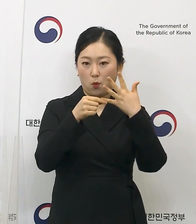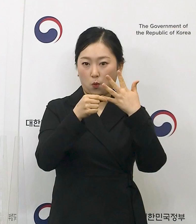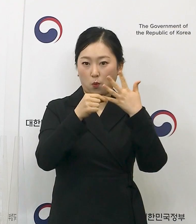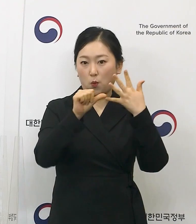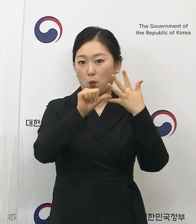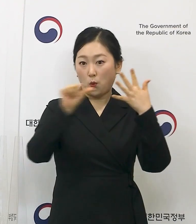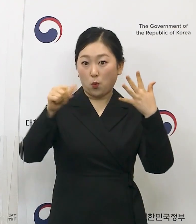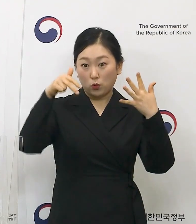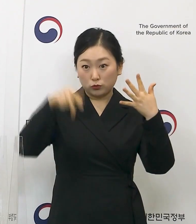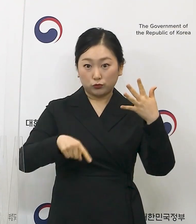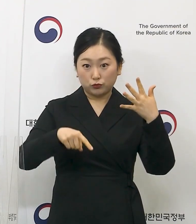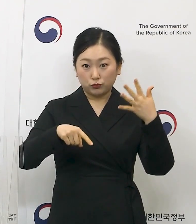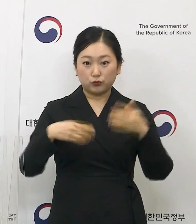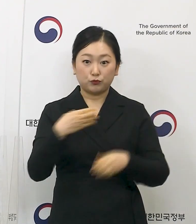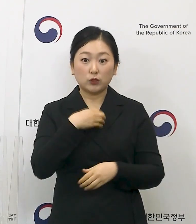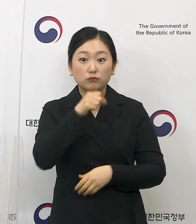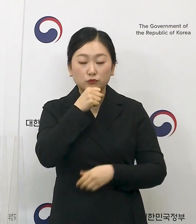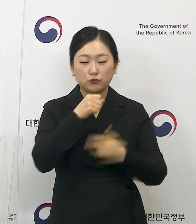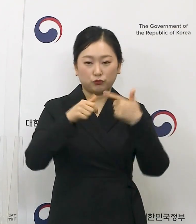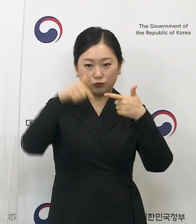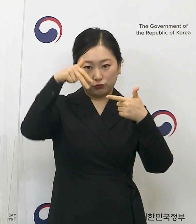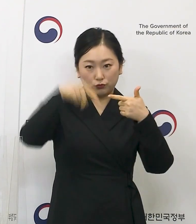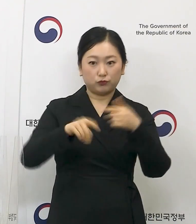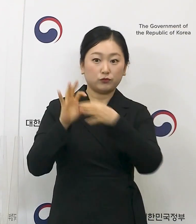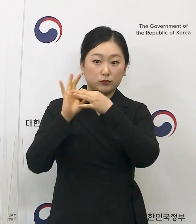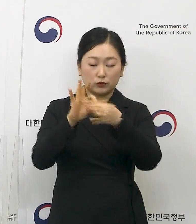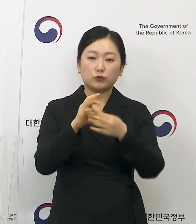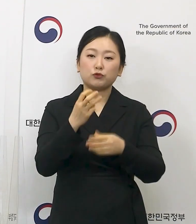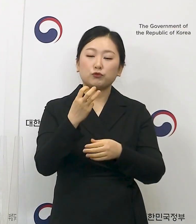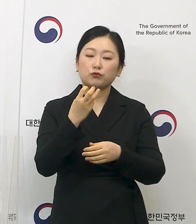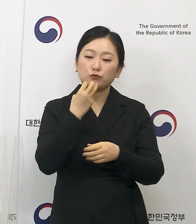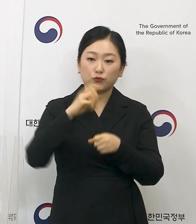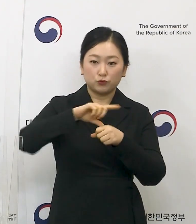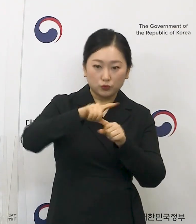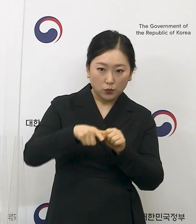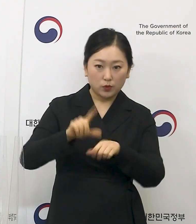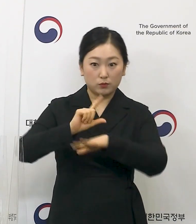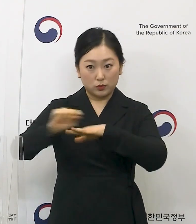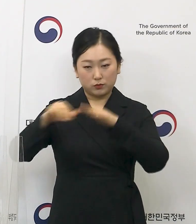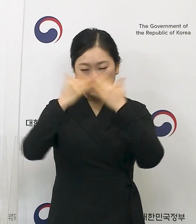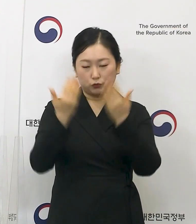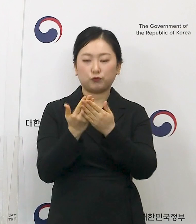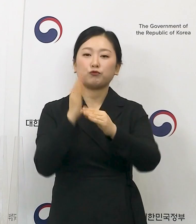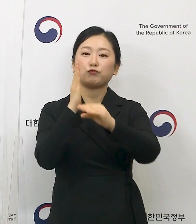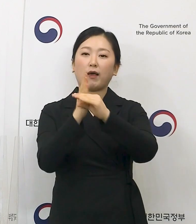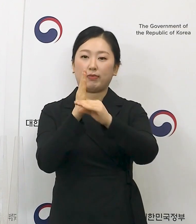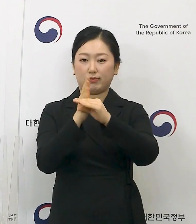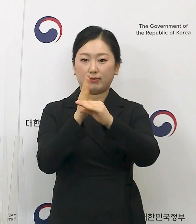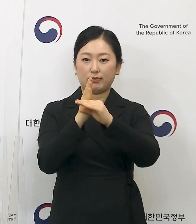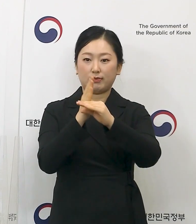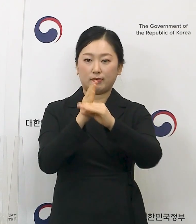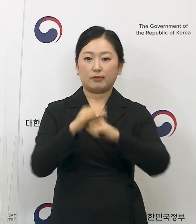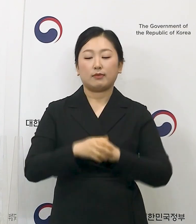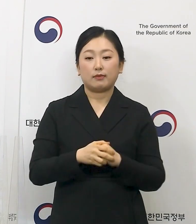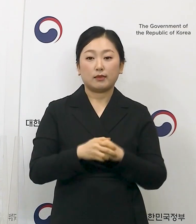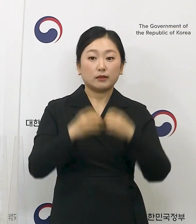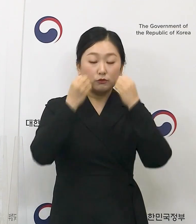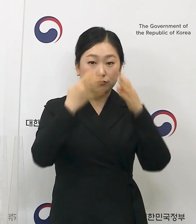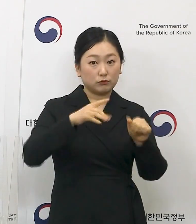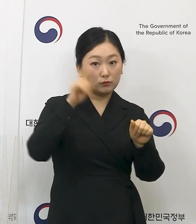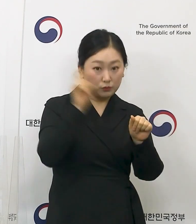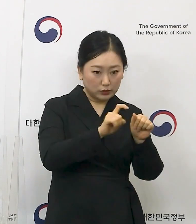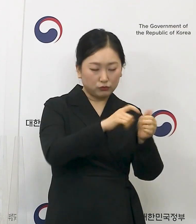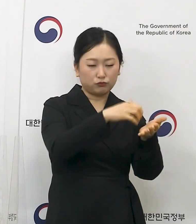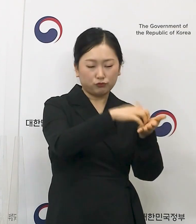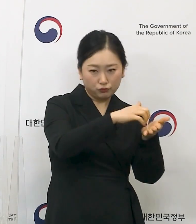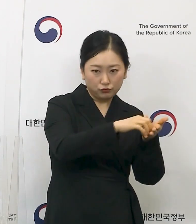주간 위험도는 6주 연속 수도권 및 비수도권 모두 중간을 유지했습니다. 신규 확진자